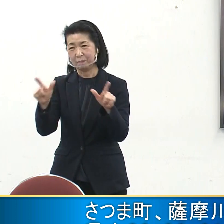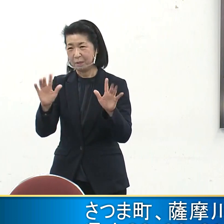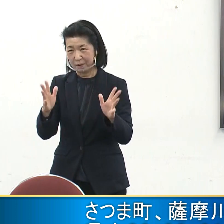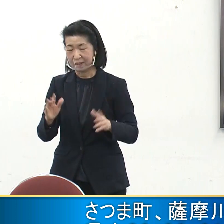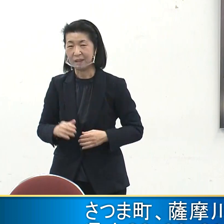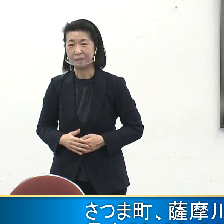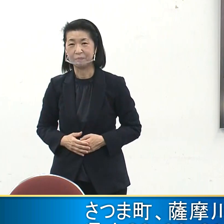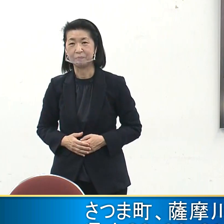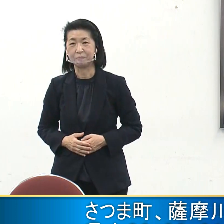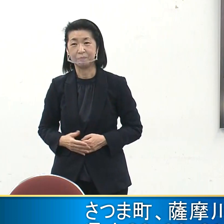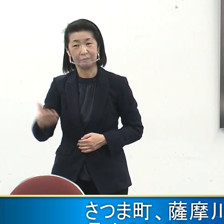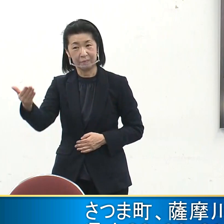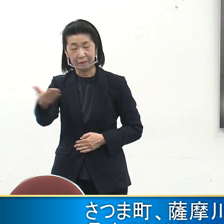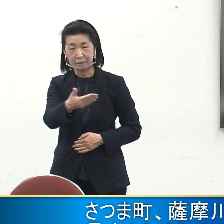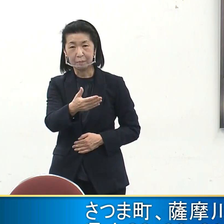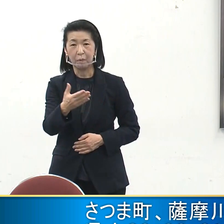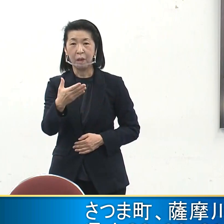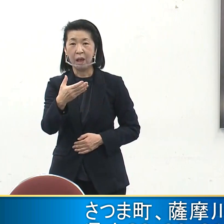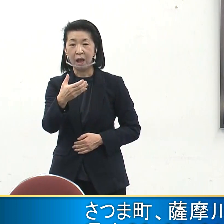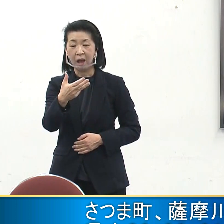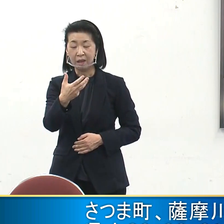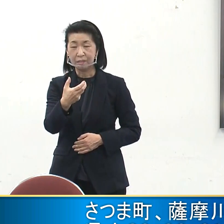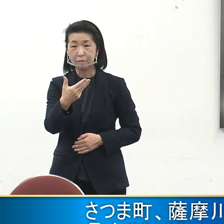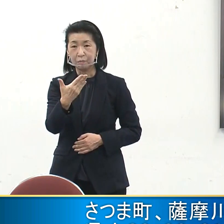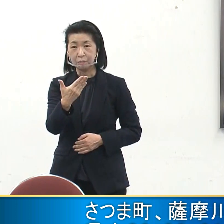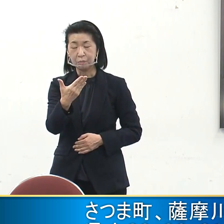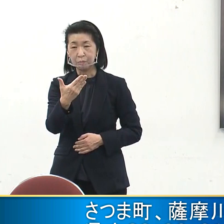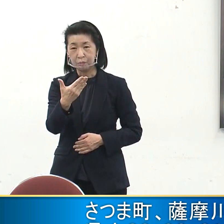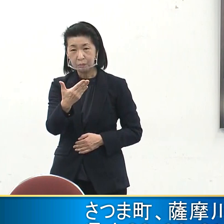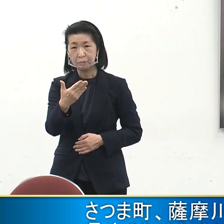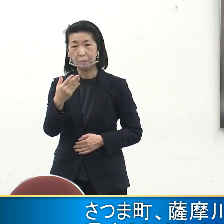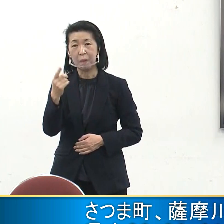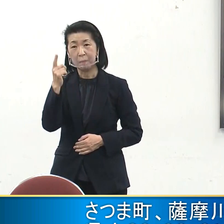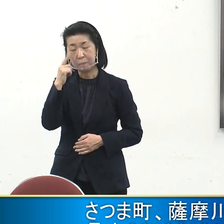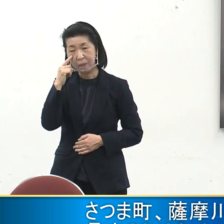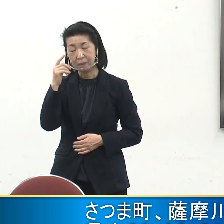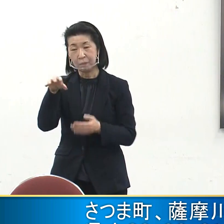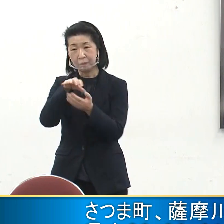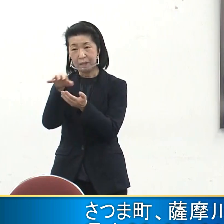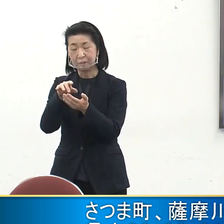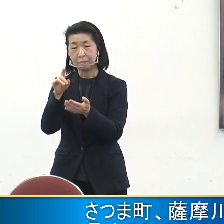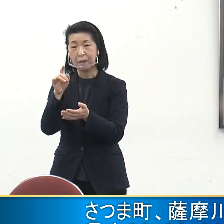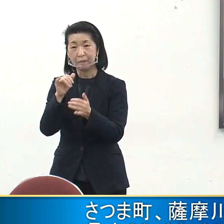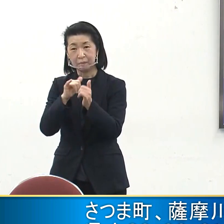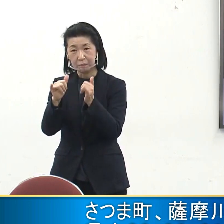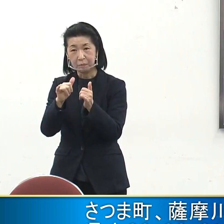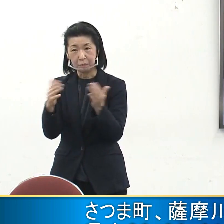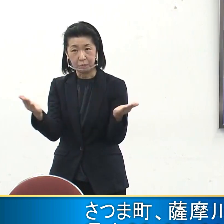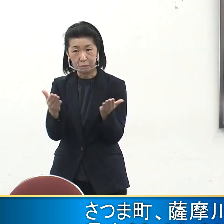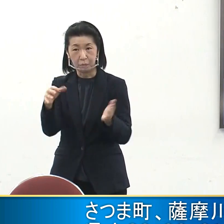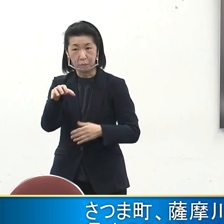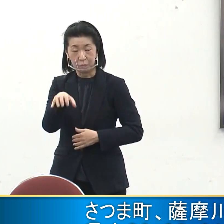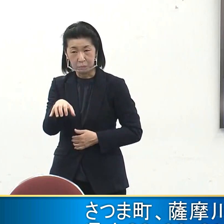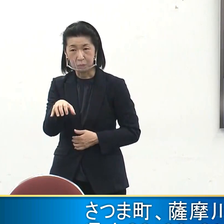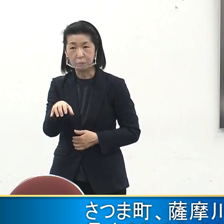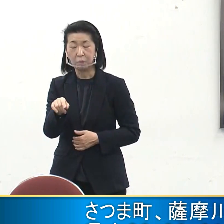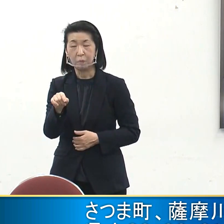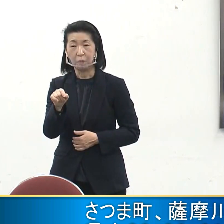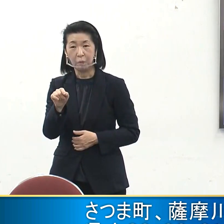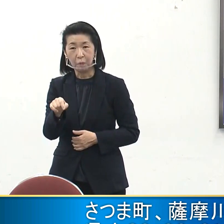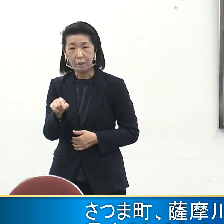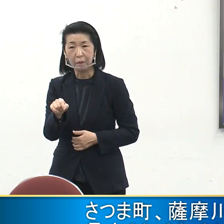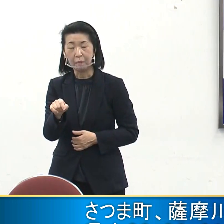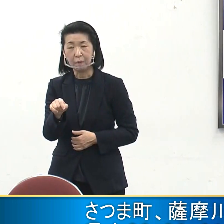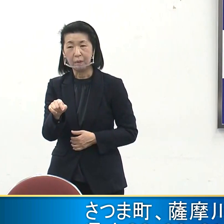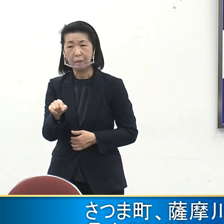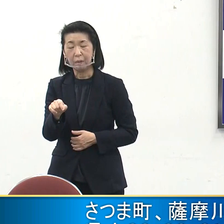すみません、89番目のこの薩摩町の事業所なんですけれども、 はい、 かなり例が出てから の